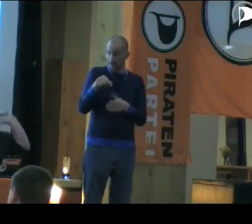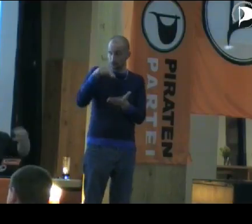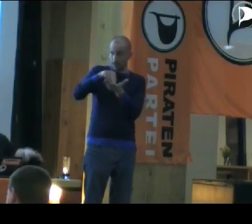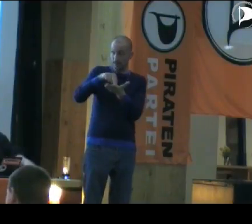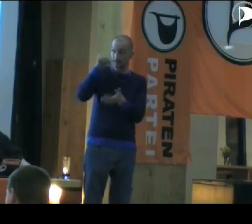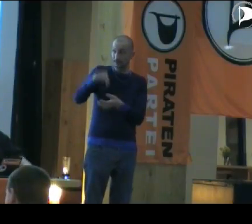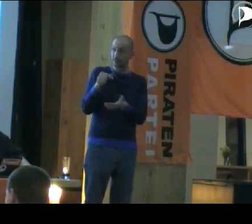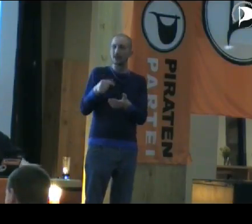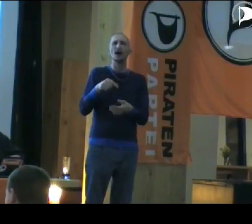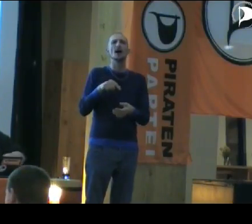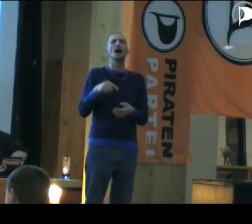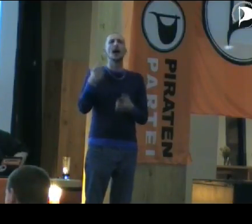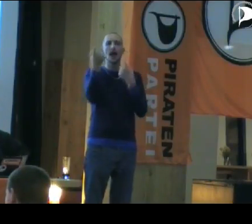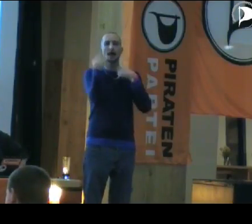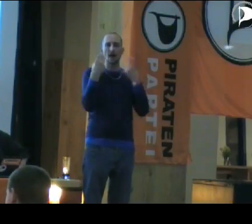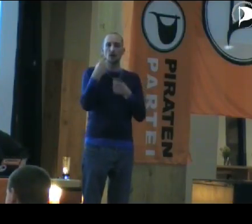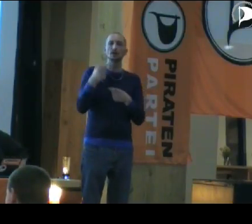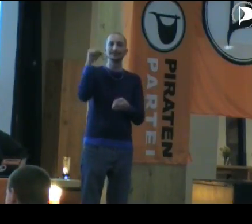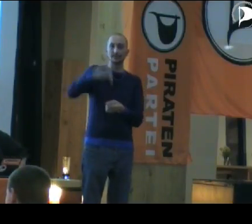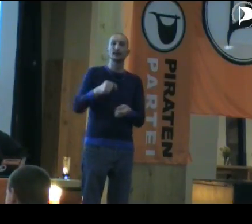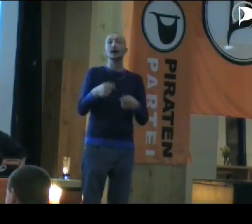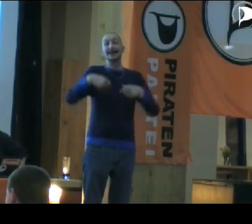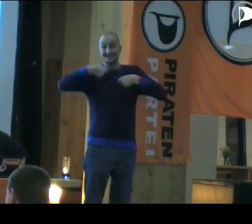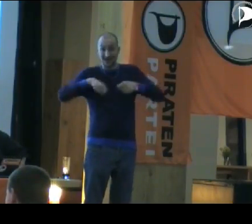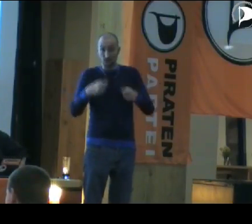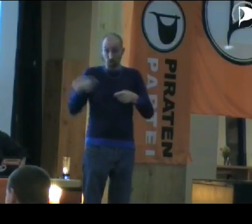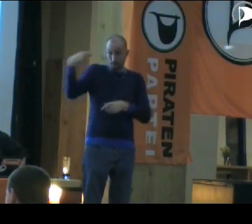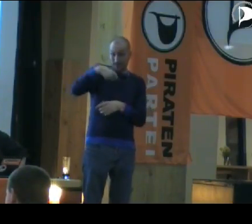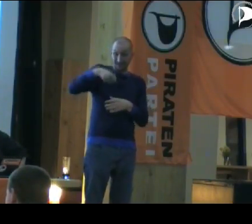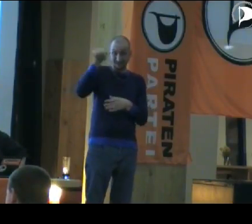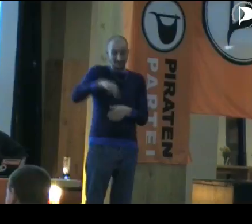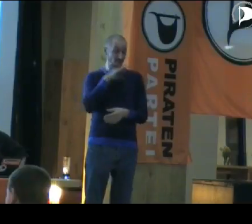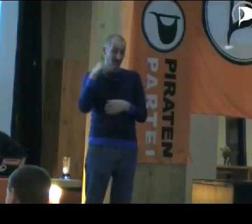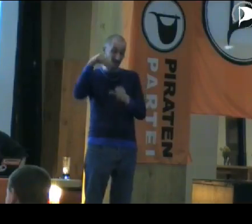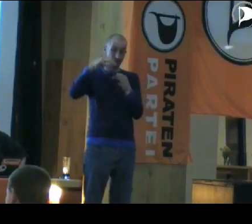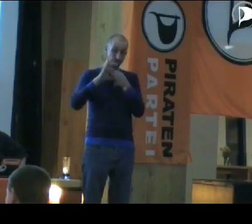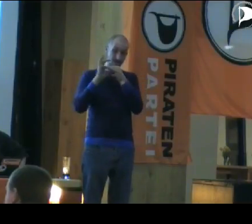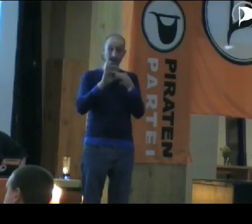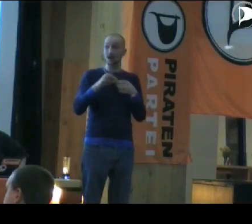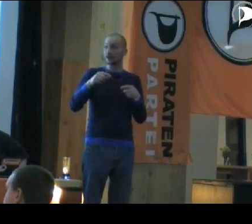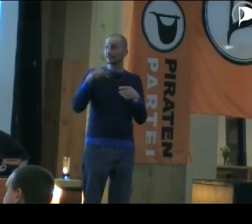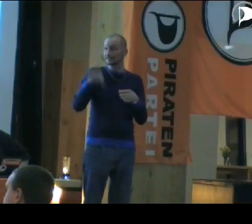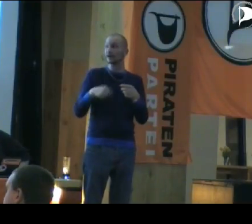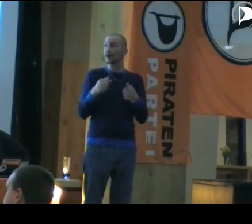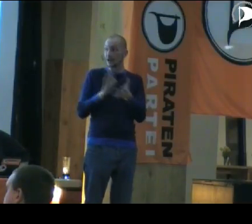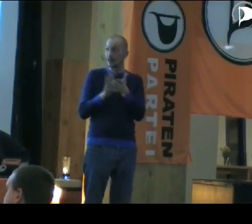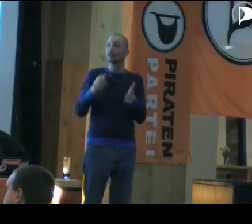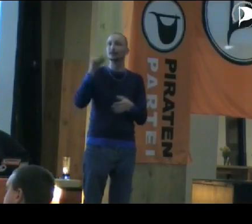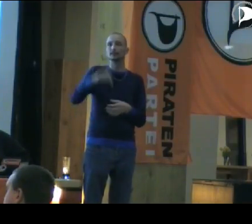erfahrung gezeigt hast auch richtig funktioniert ich weiß nicht warum das weiß ich